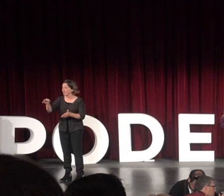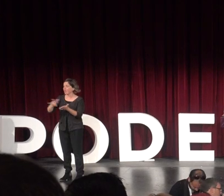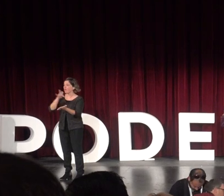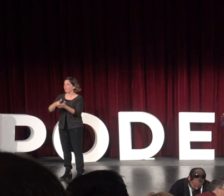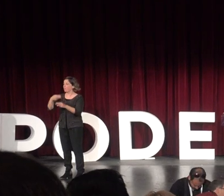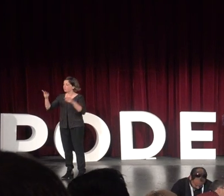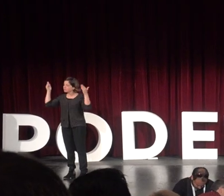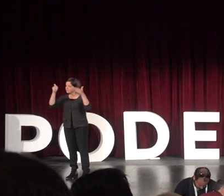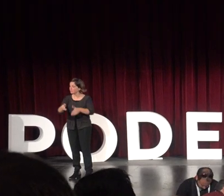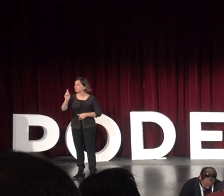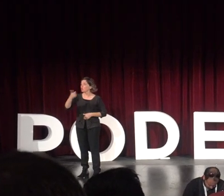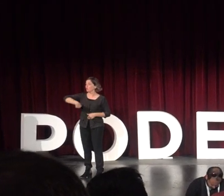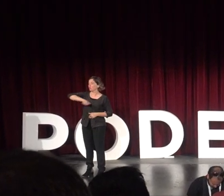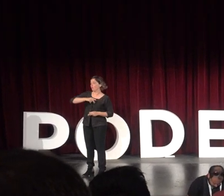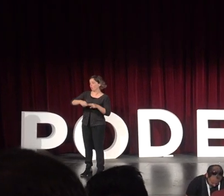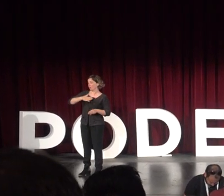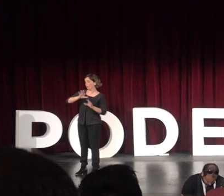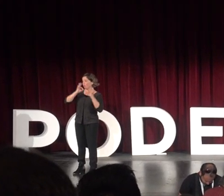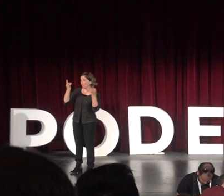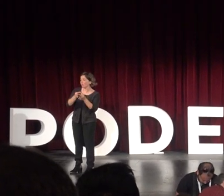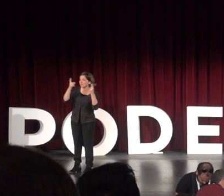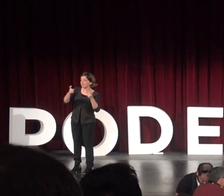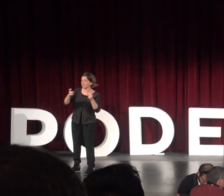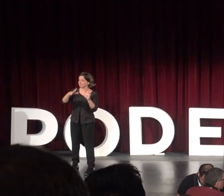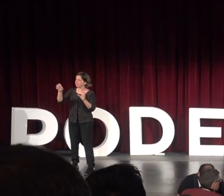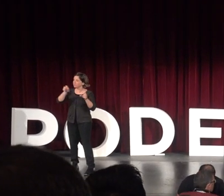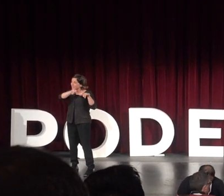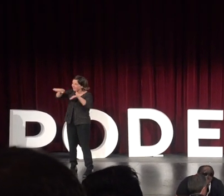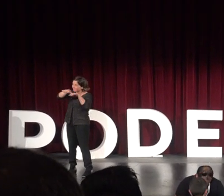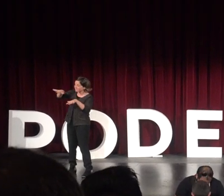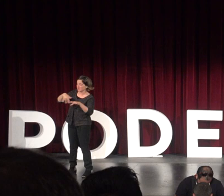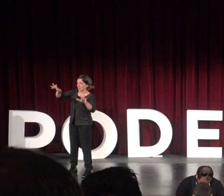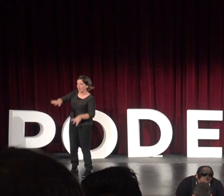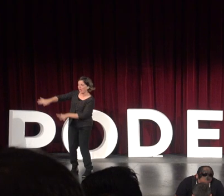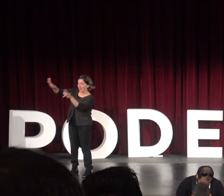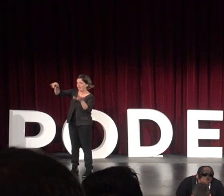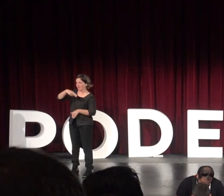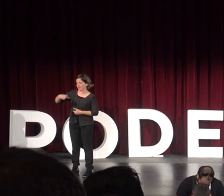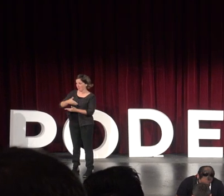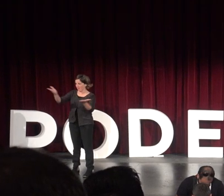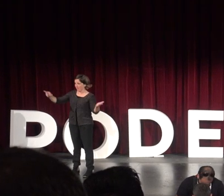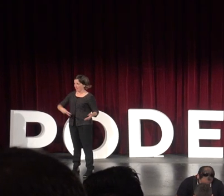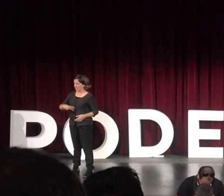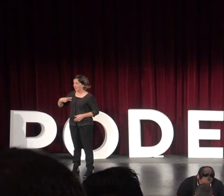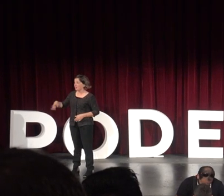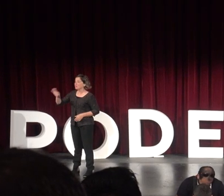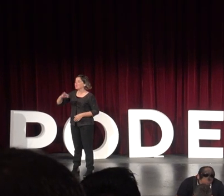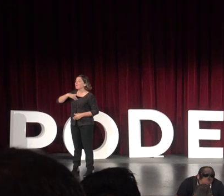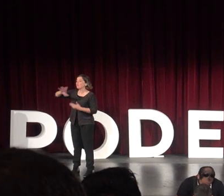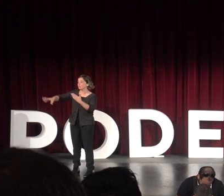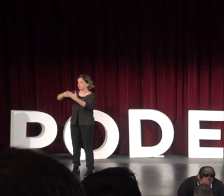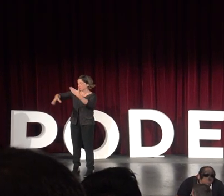agenda política, no solo de nuestro partido, sino intentar que centre la agenda política de Cantabria. Y que podamos